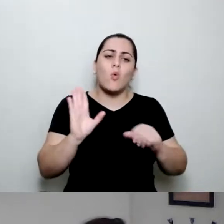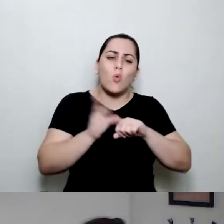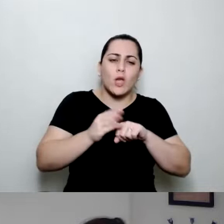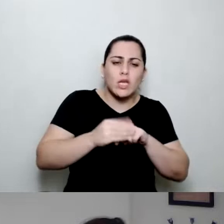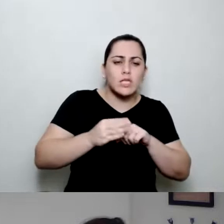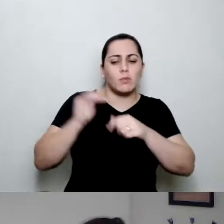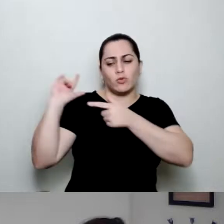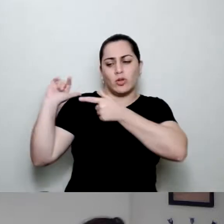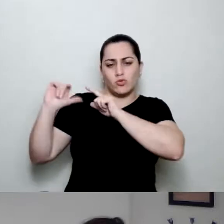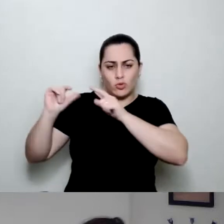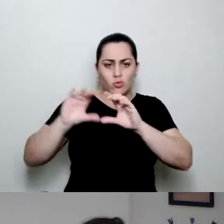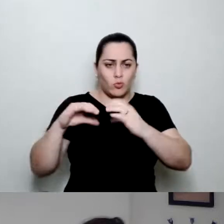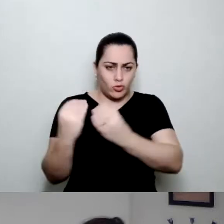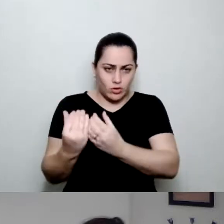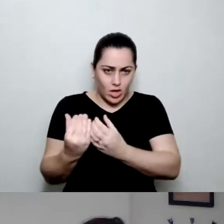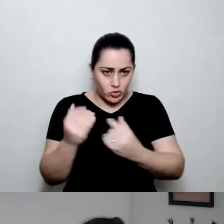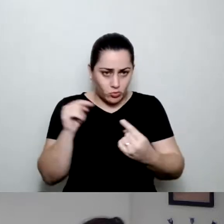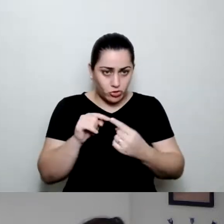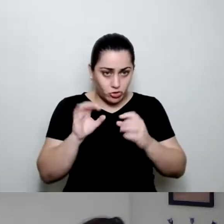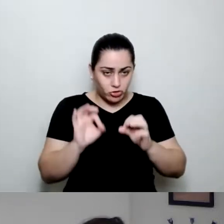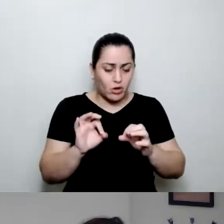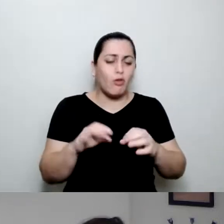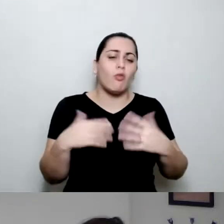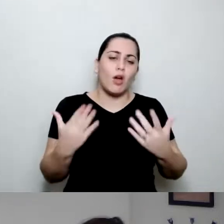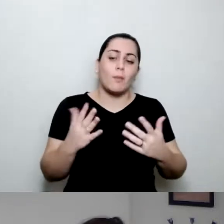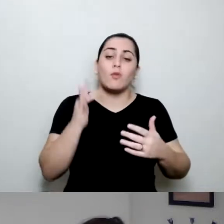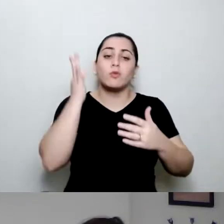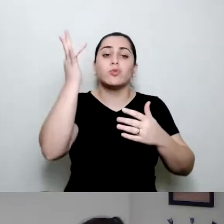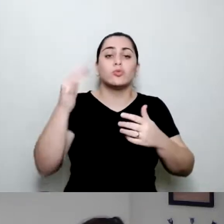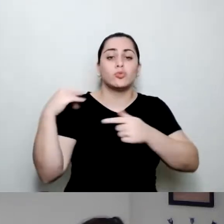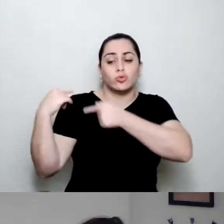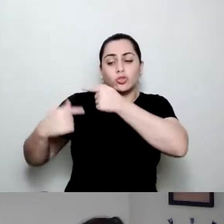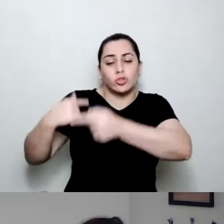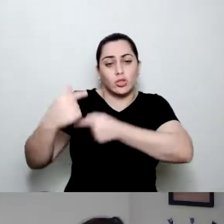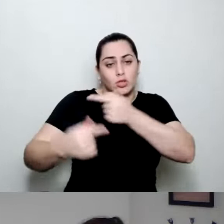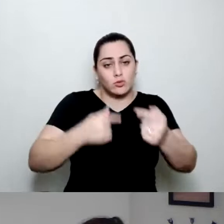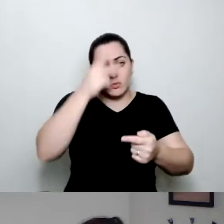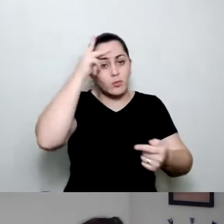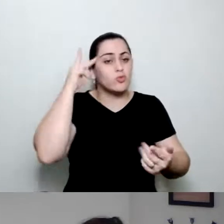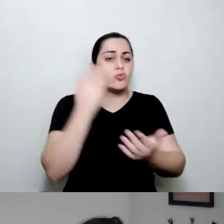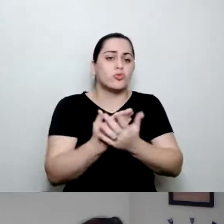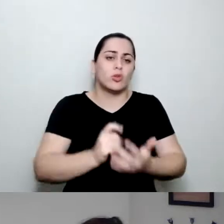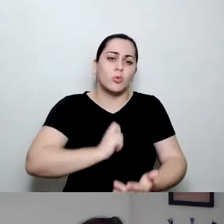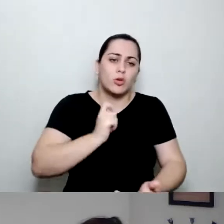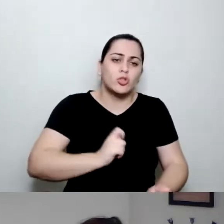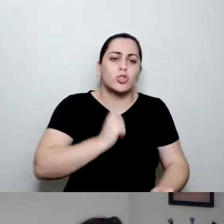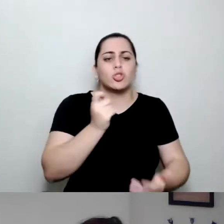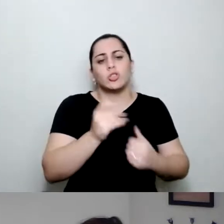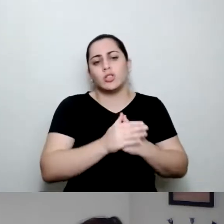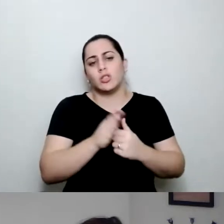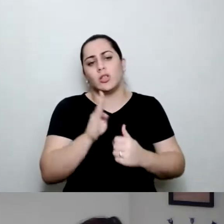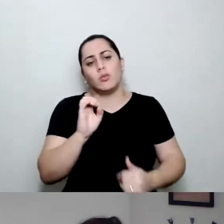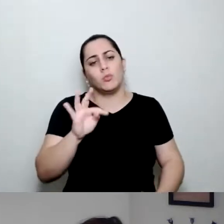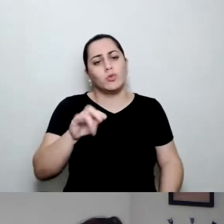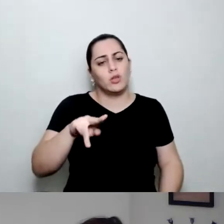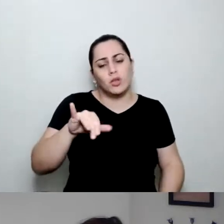tradicionais de uma comunidade para futuras gerações e outros estudiosos da antropologia, da etnobotânica, seja qual